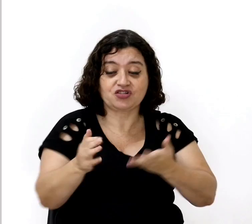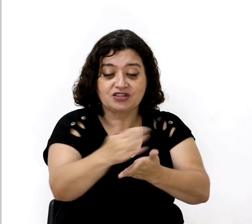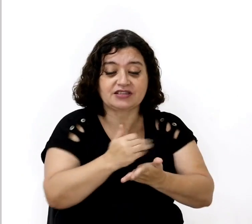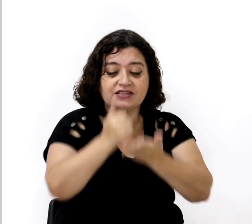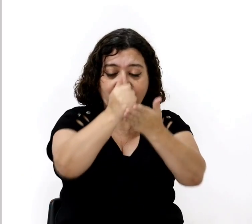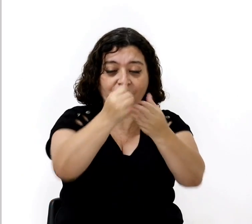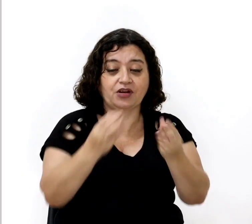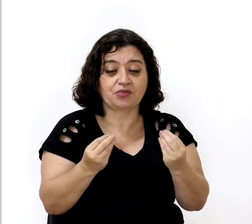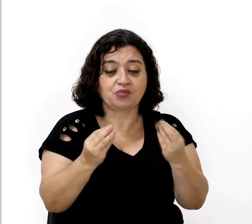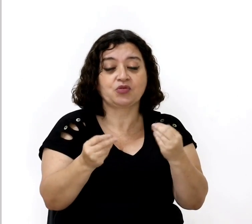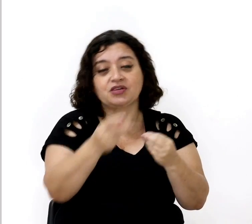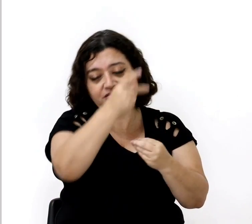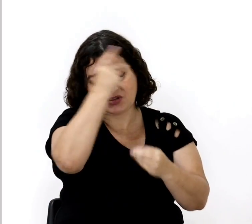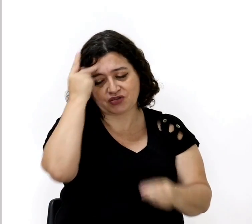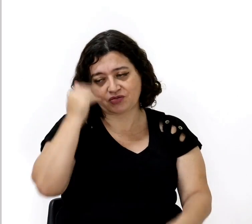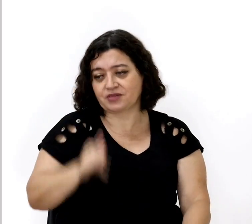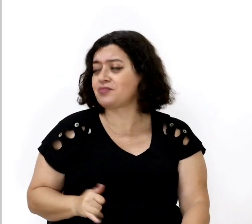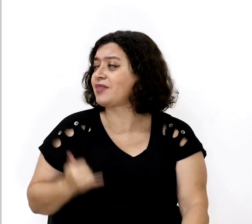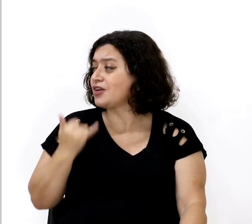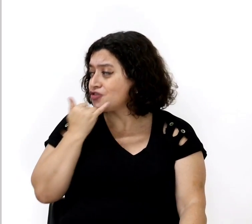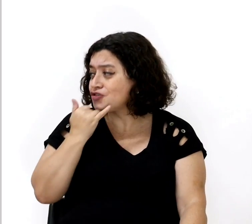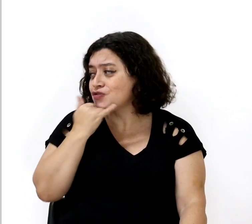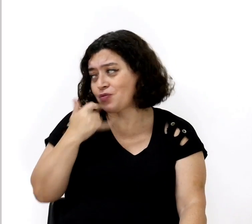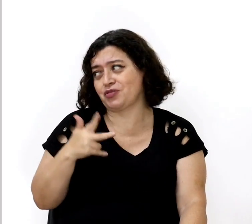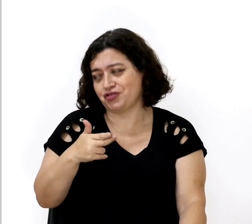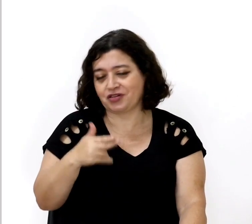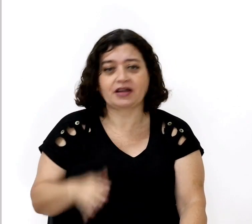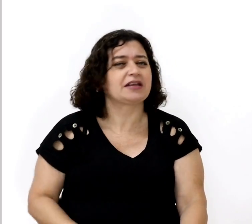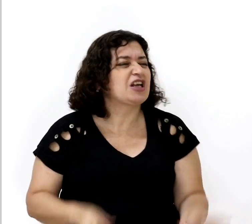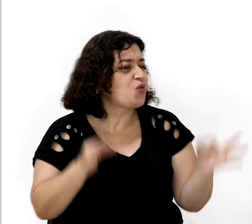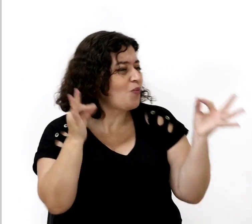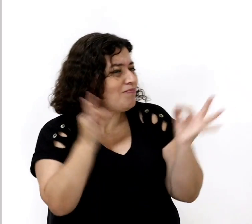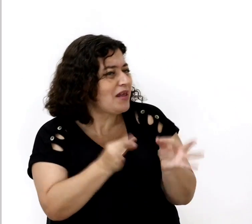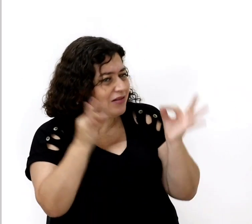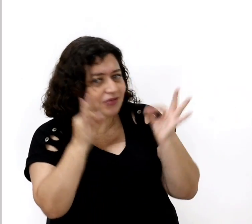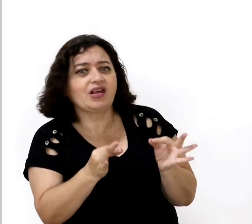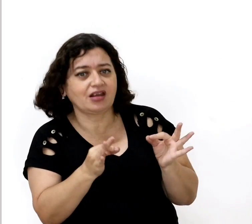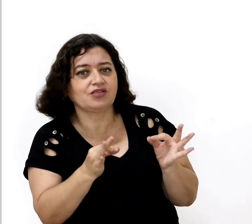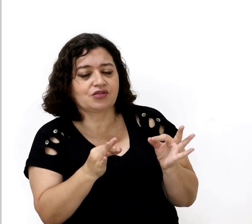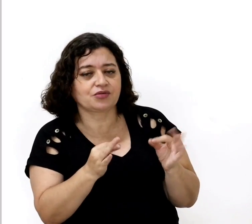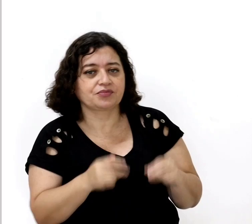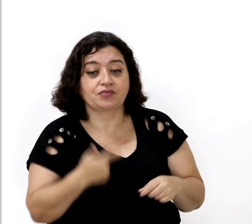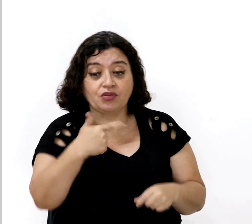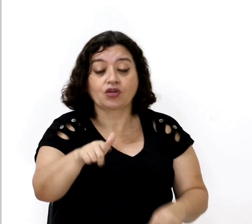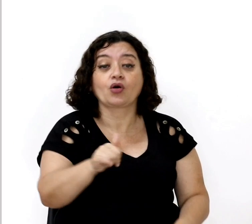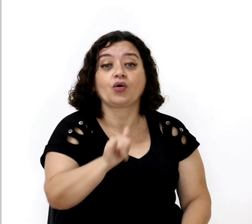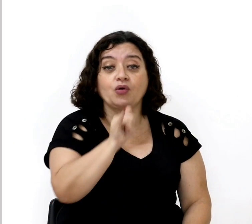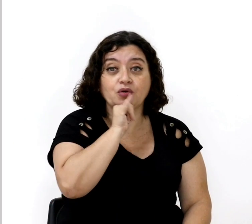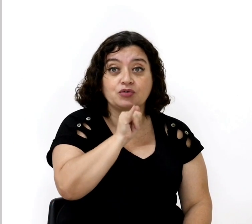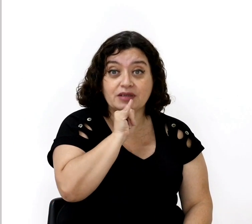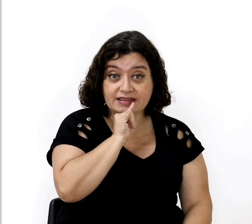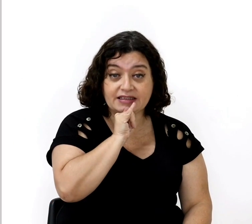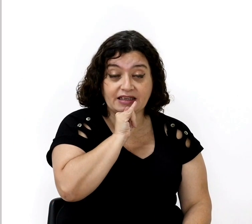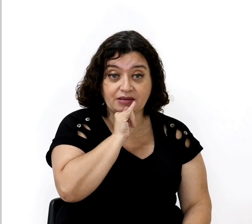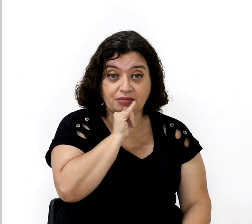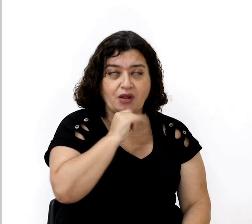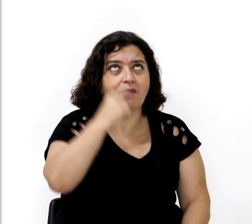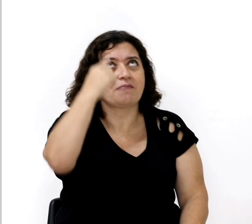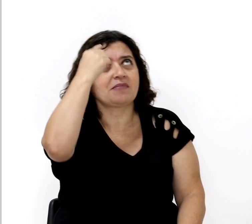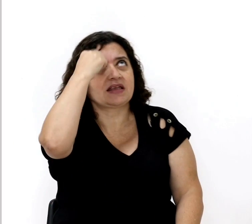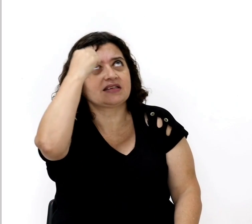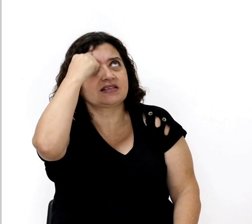as outras áreas, né? Desculpa te cortar. Não, perfeito, é isso mesmo. E assim, outro exemplo, outra maneira,